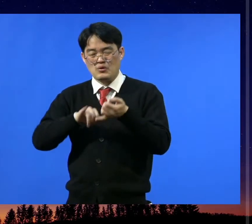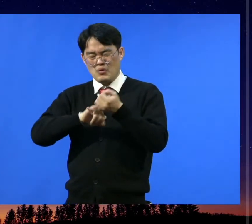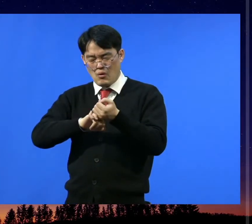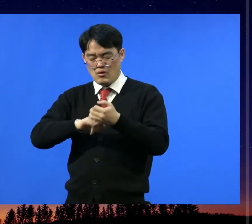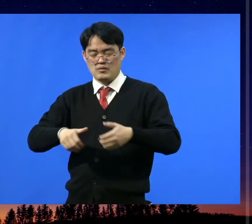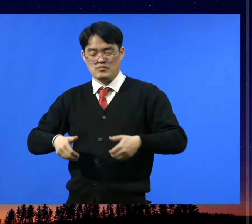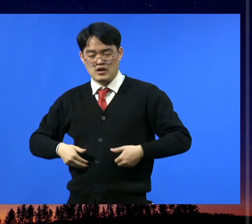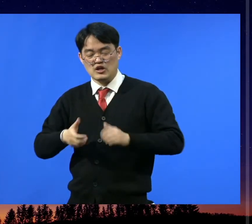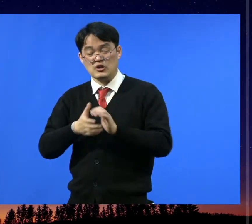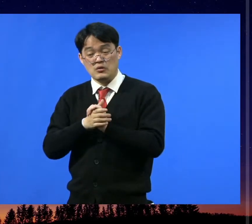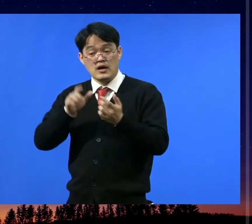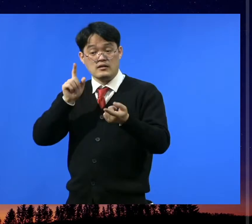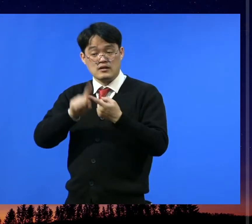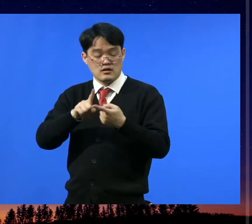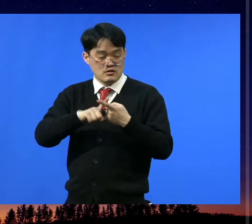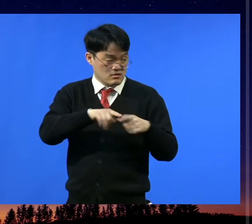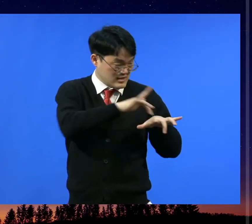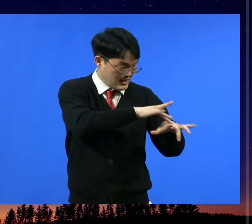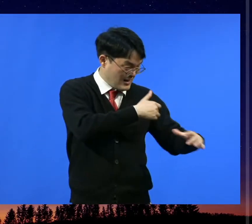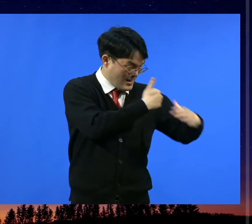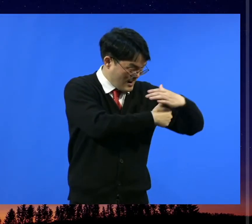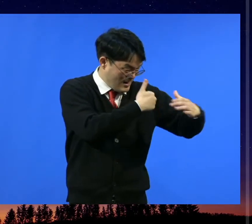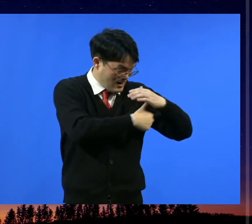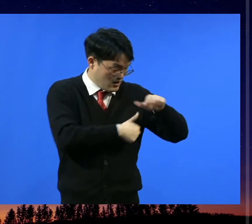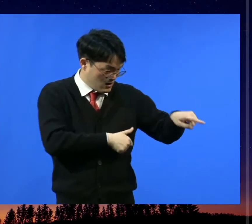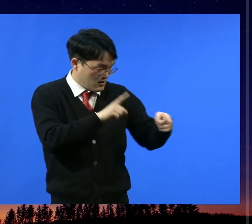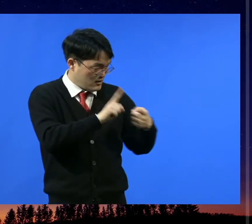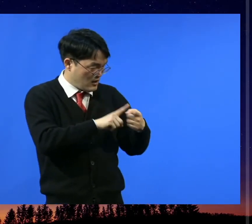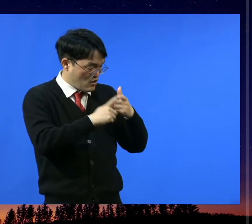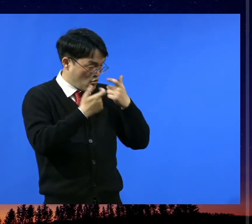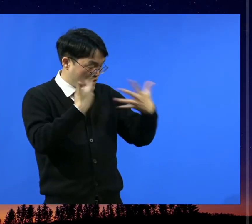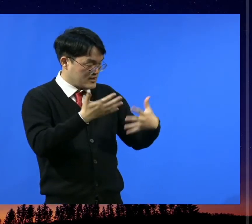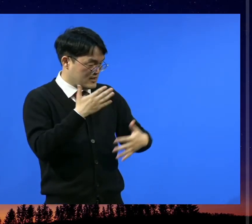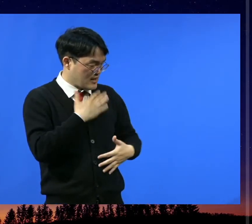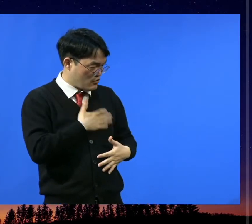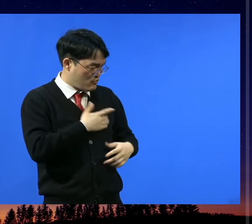영역들을 정확하게 알고 영적으로 깨뜨리는 기도를 해야 된다는 거죠.